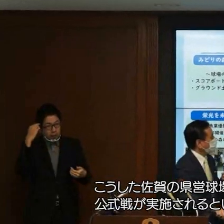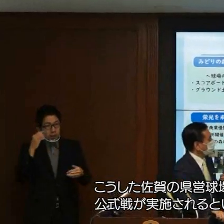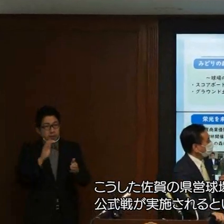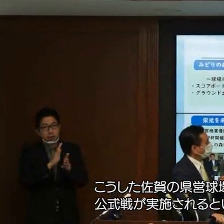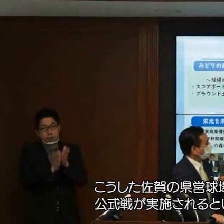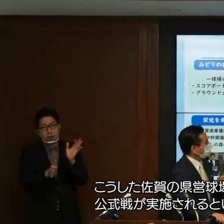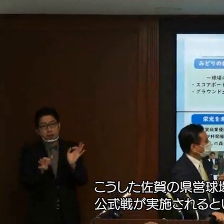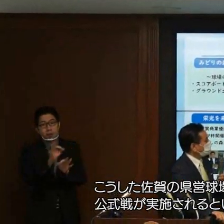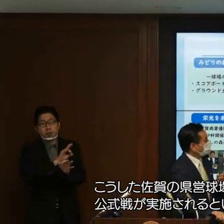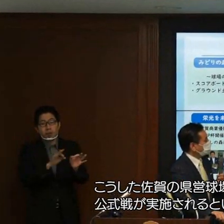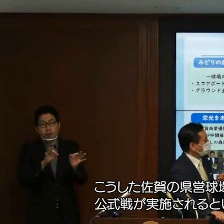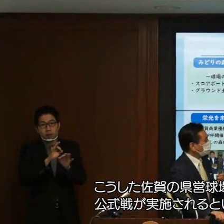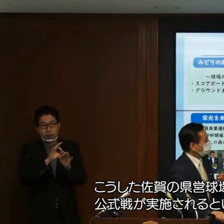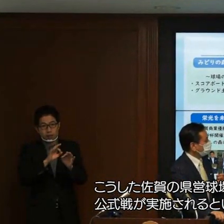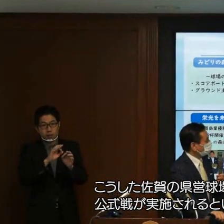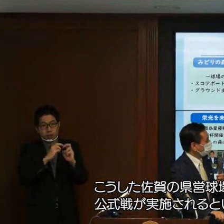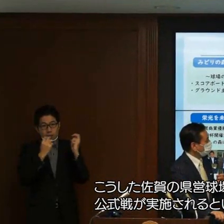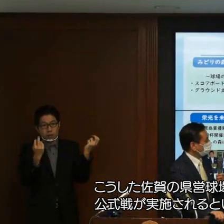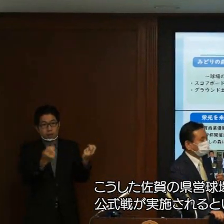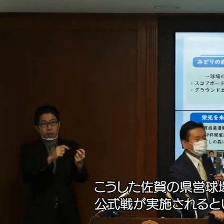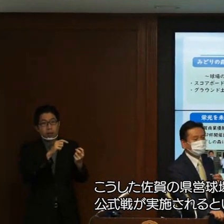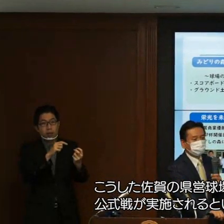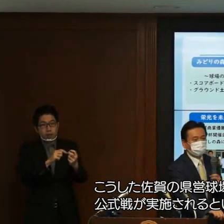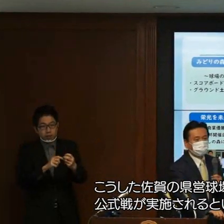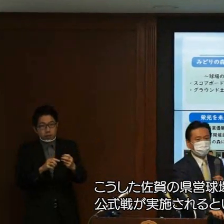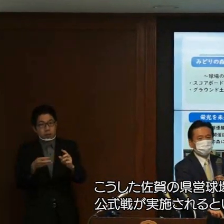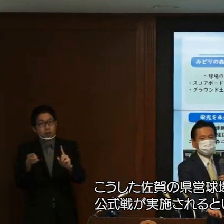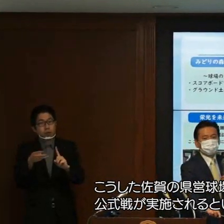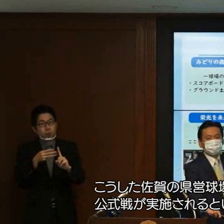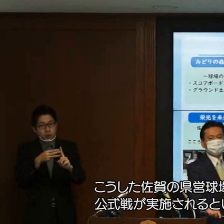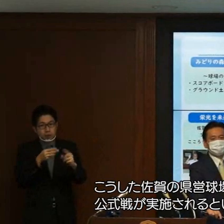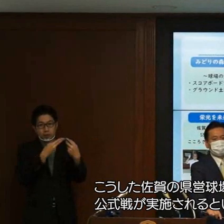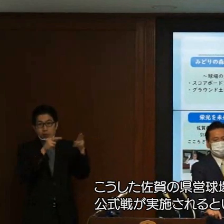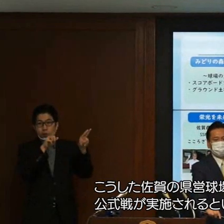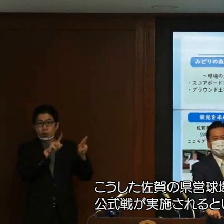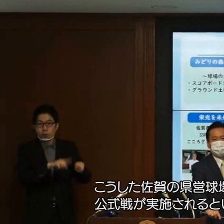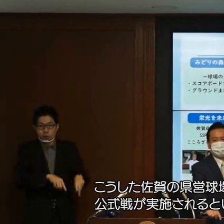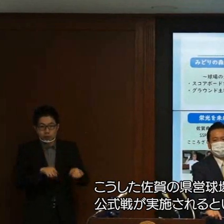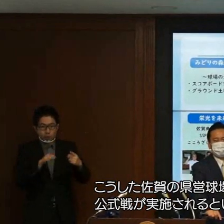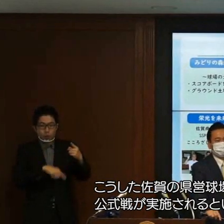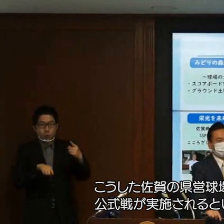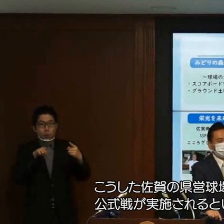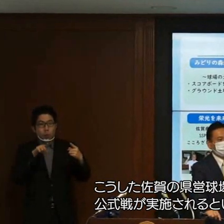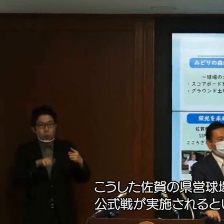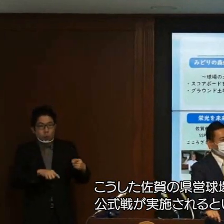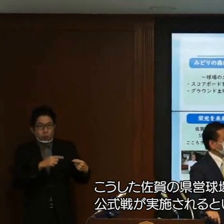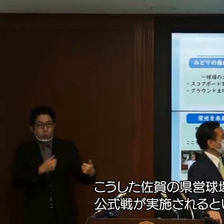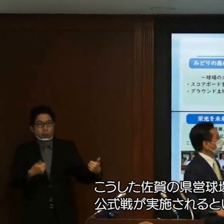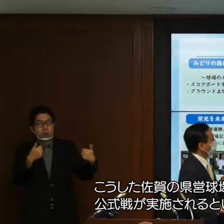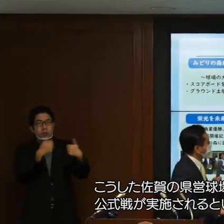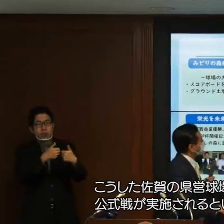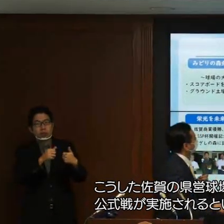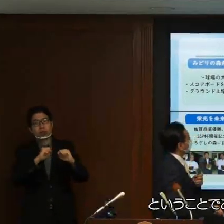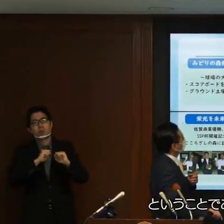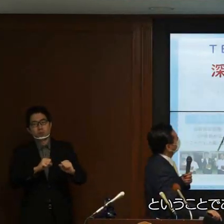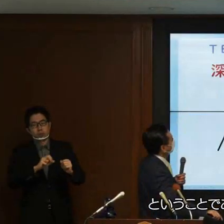で、巨人対広島戦の公式戦が実施されるということになり